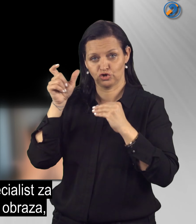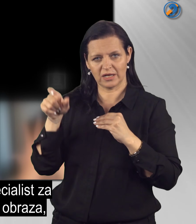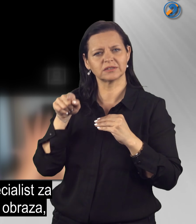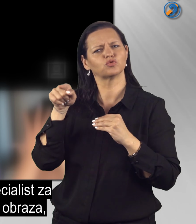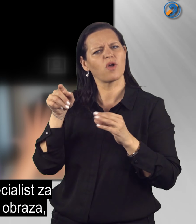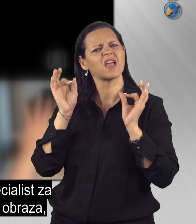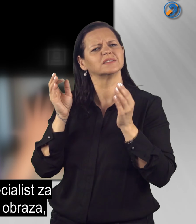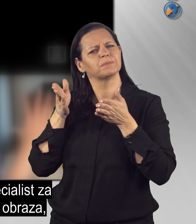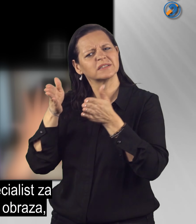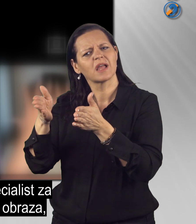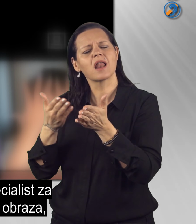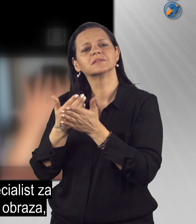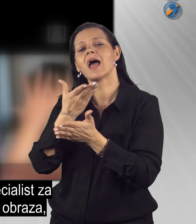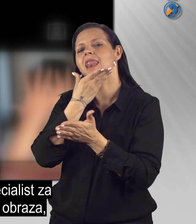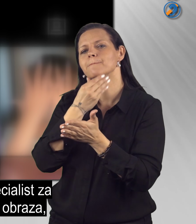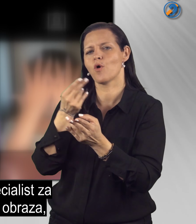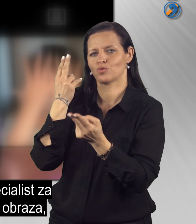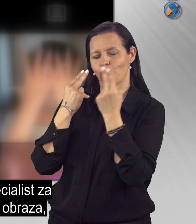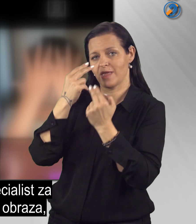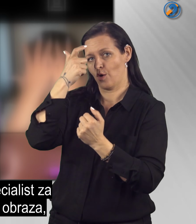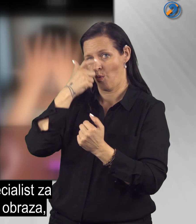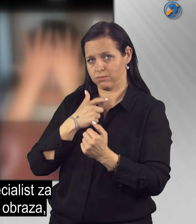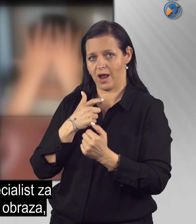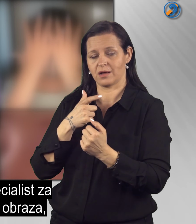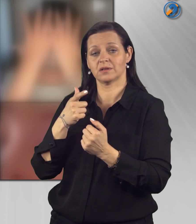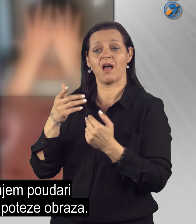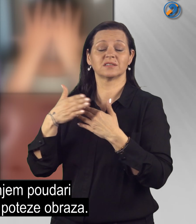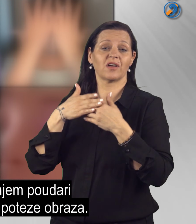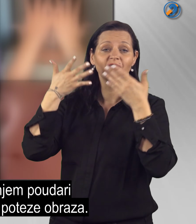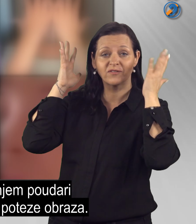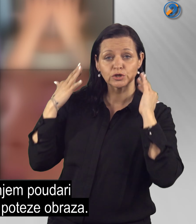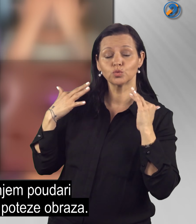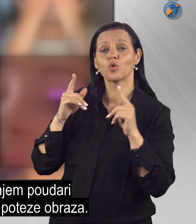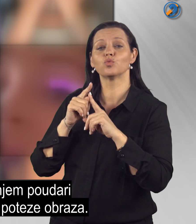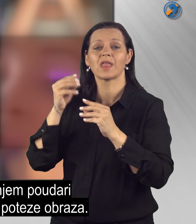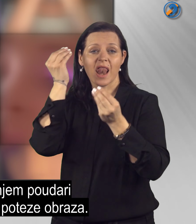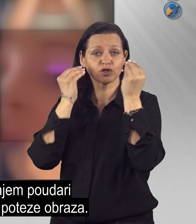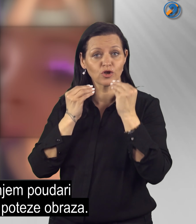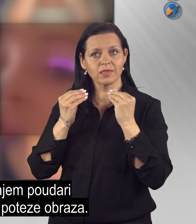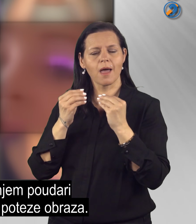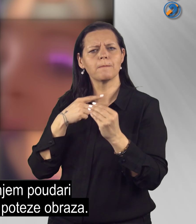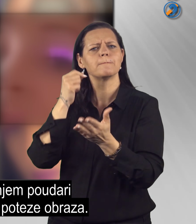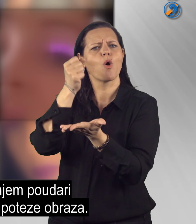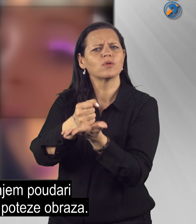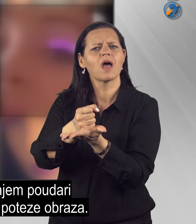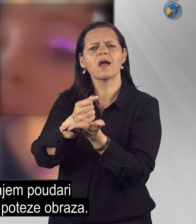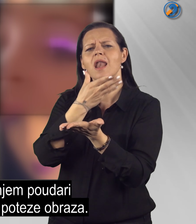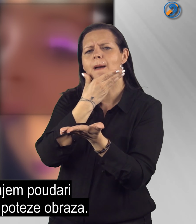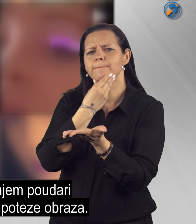Vizažist je specialist za lepotno nego obraza, ki s frizuro in ličenjem poudari lepoto ter značajske poteze